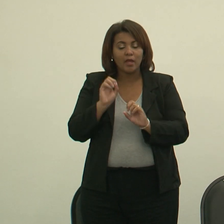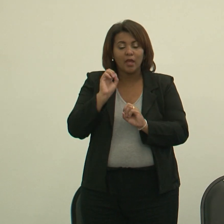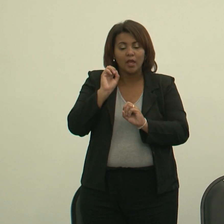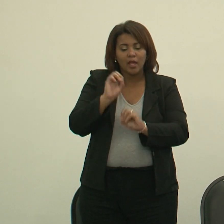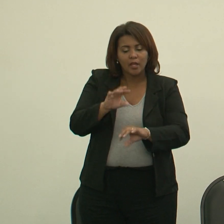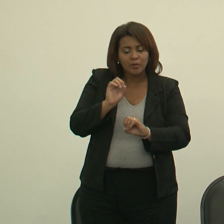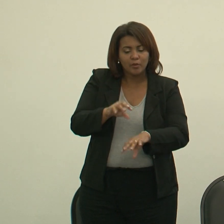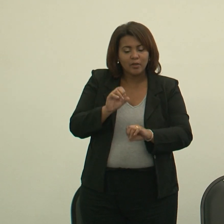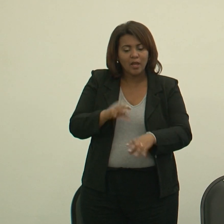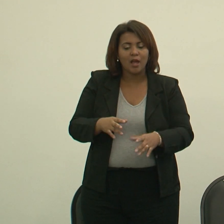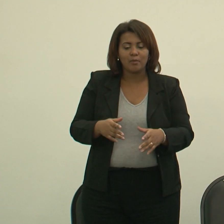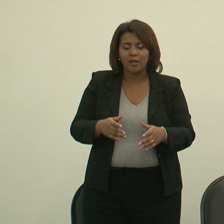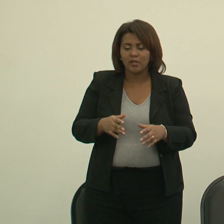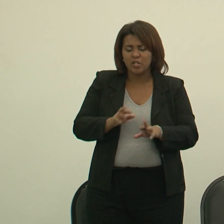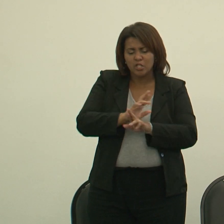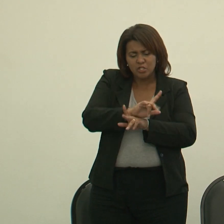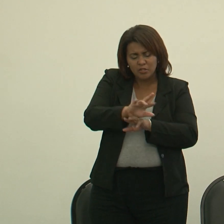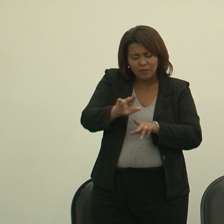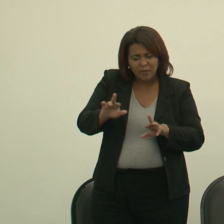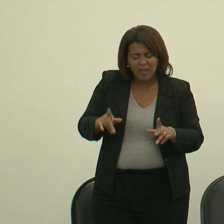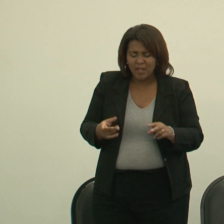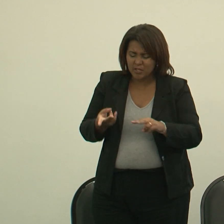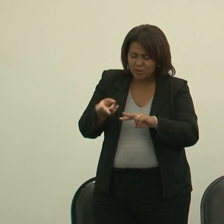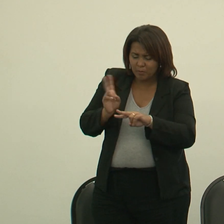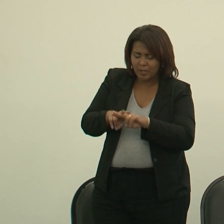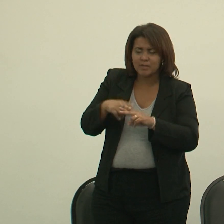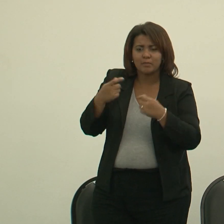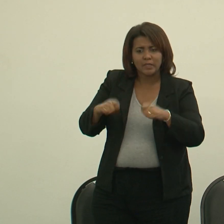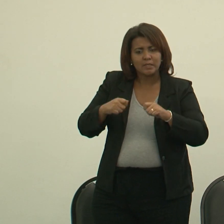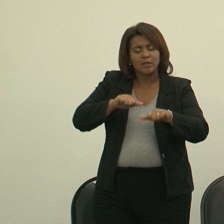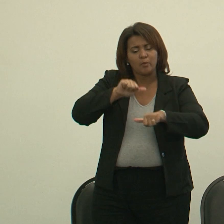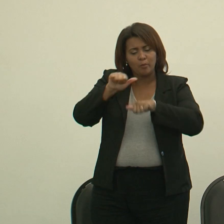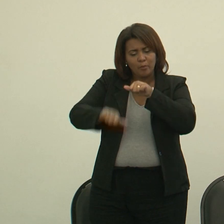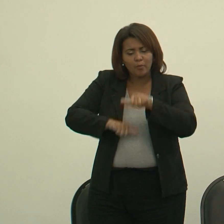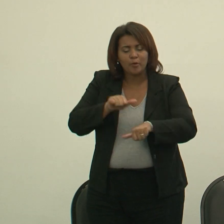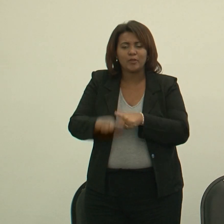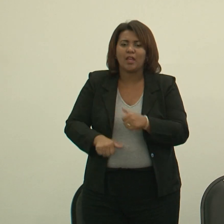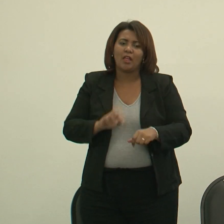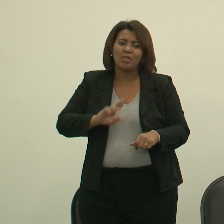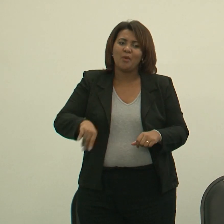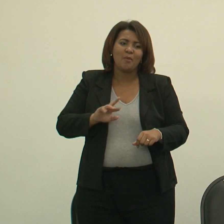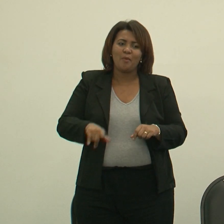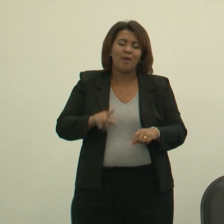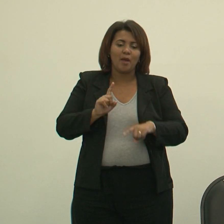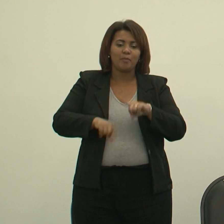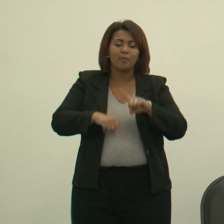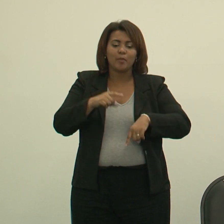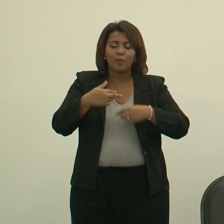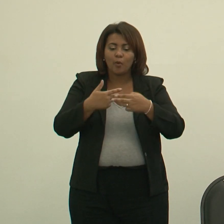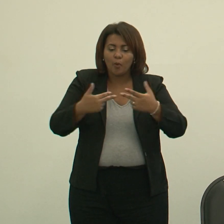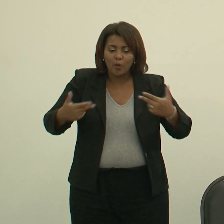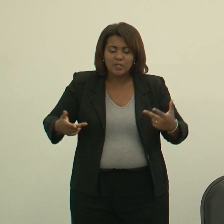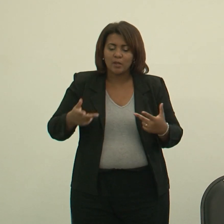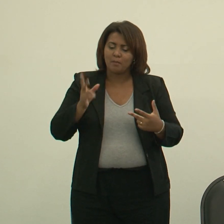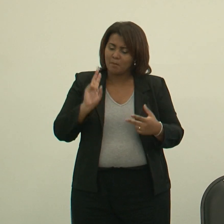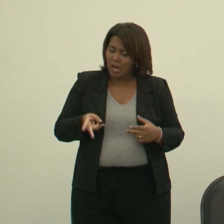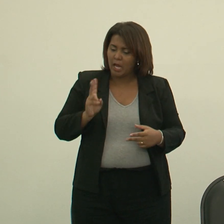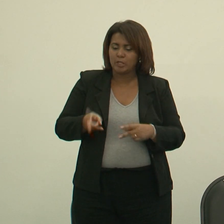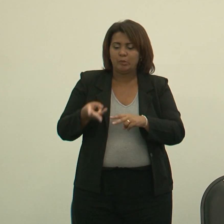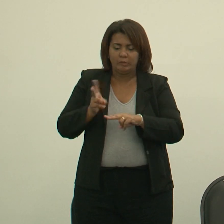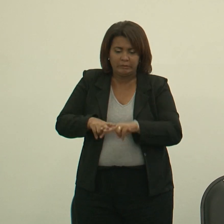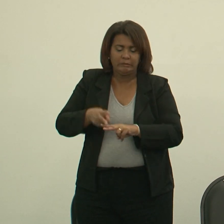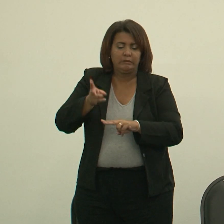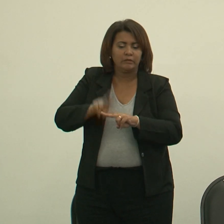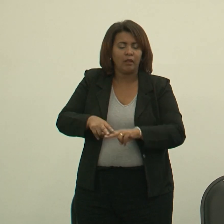que essas formas engessadas têm que ser modificadas e não produzir novas formas engessadas. E aí a gente vai em